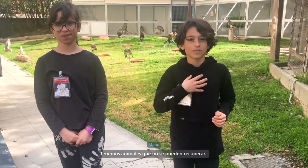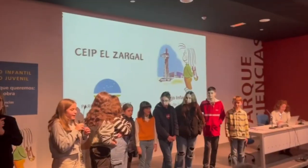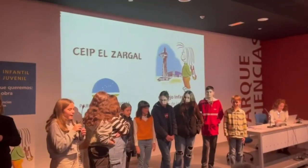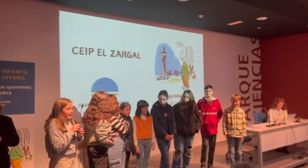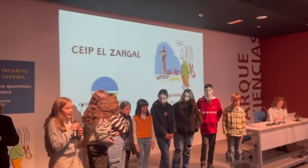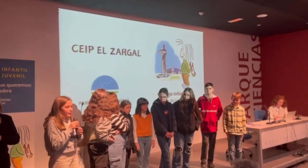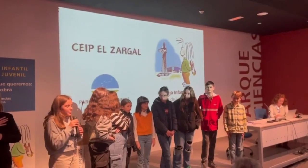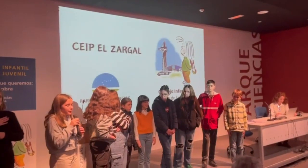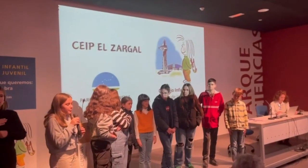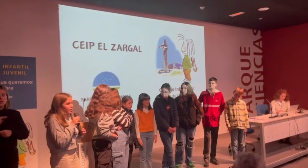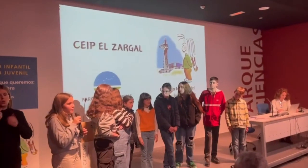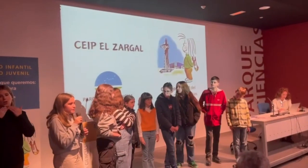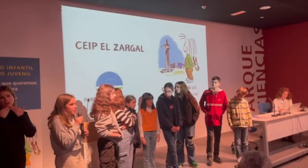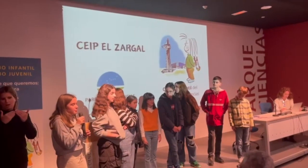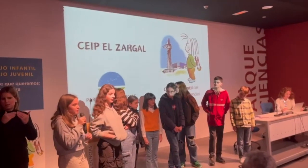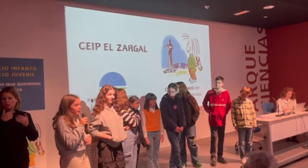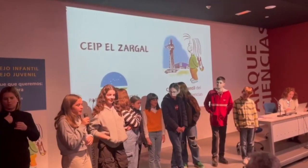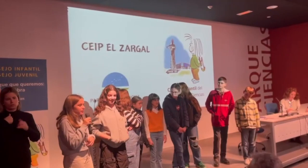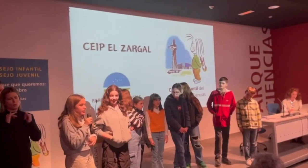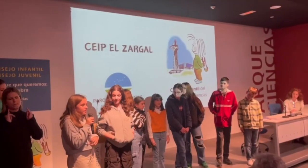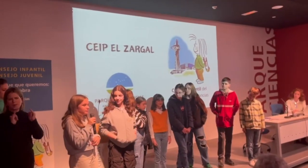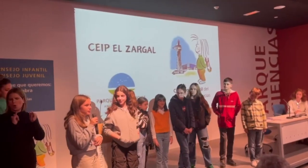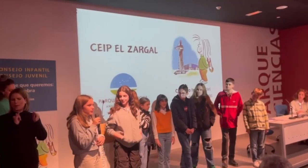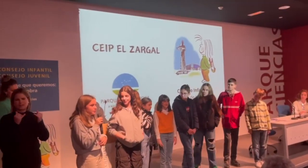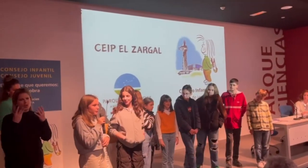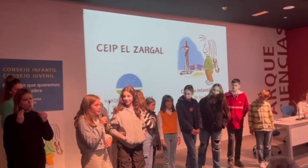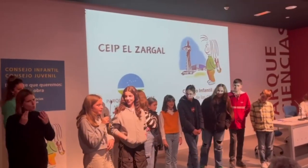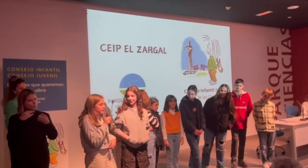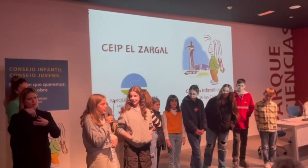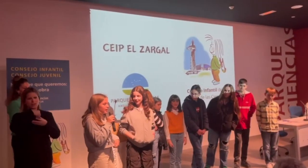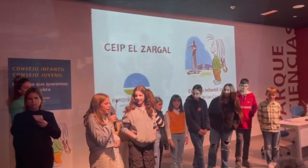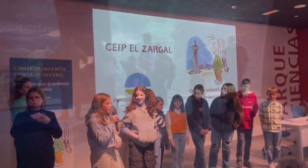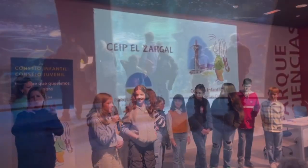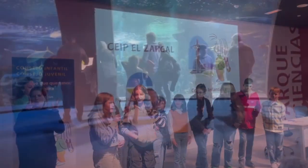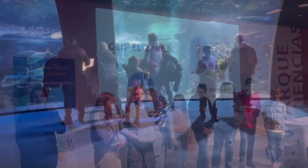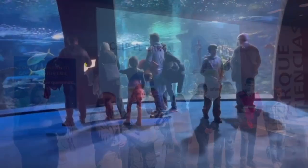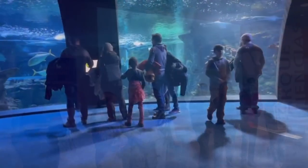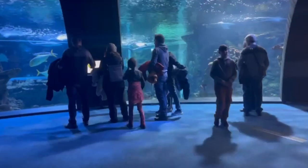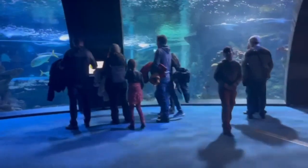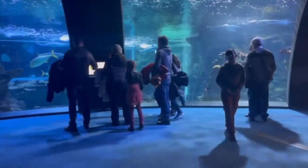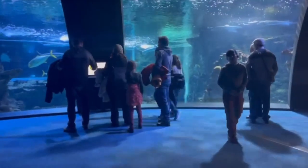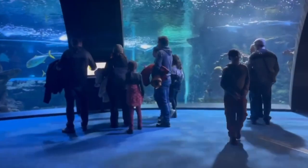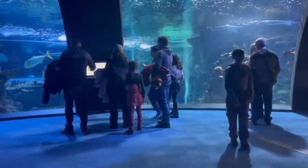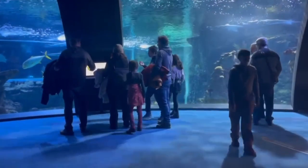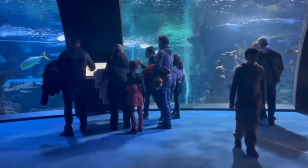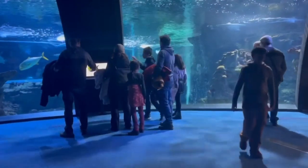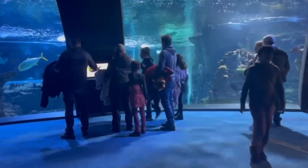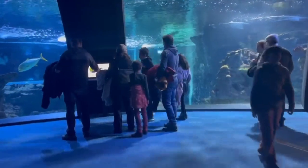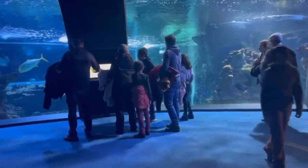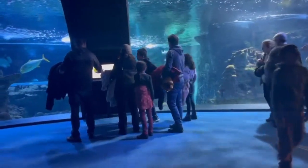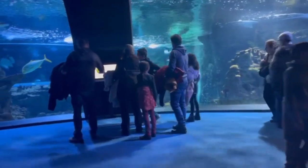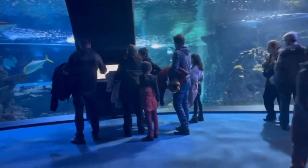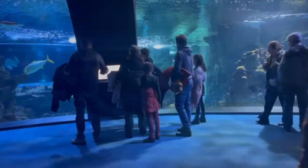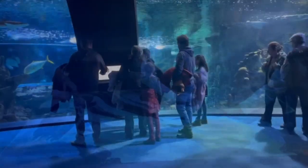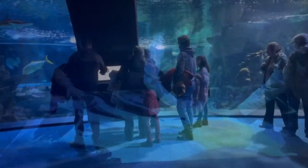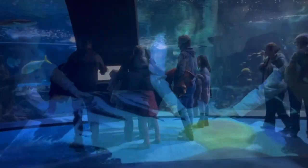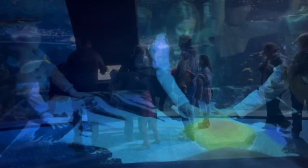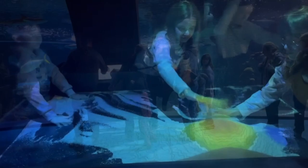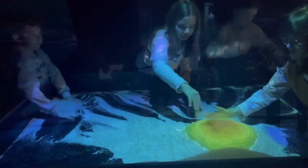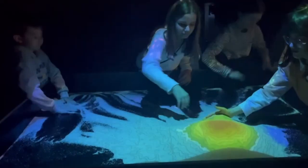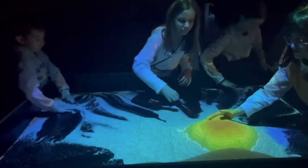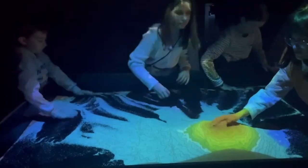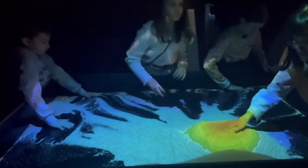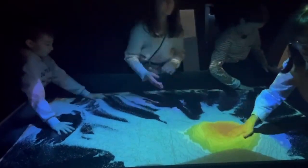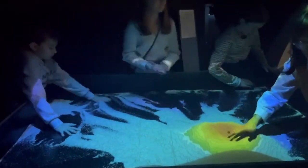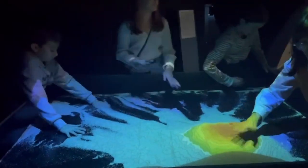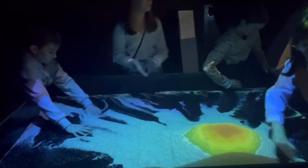Me lo he pasado muy bien en el Consejo Infantil y tengo muchas ganas de empezar un nuevo proyecto porque el Parque de la